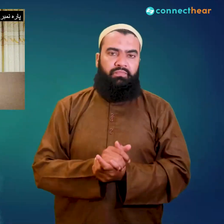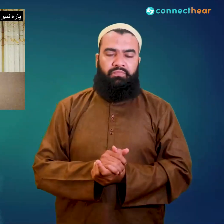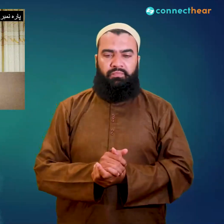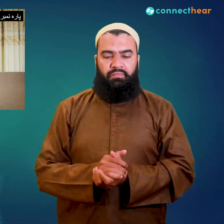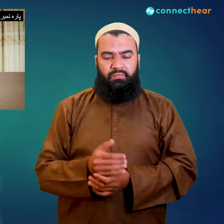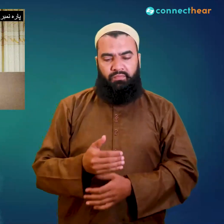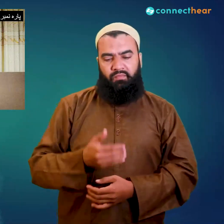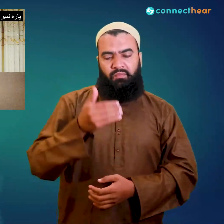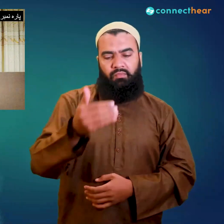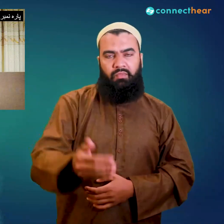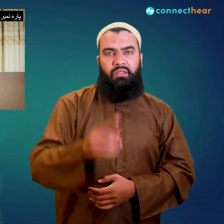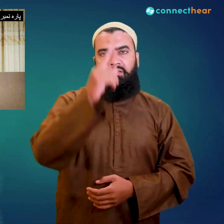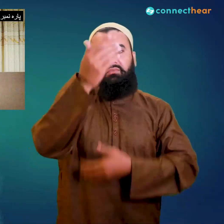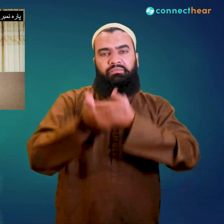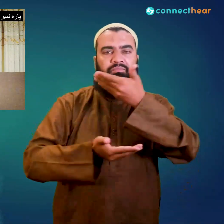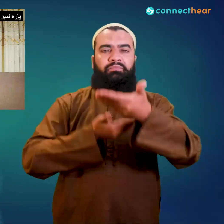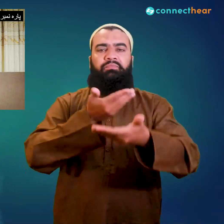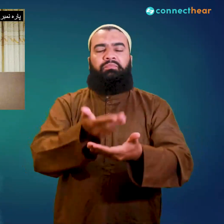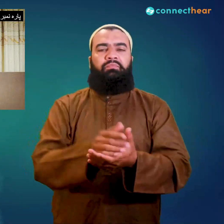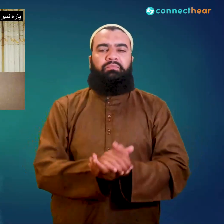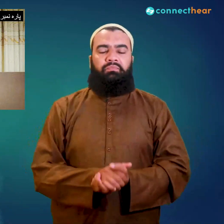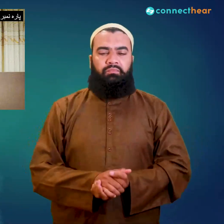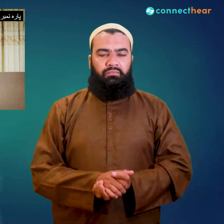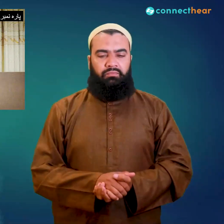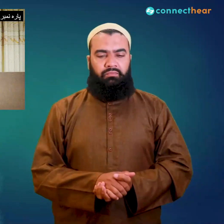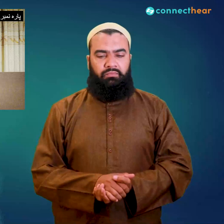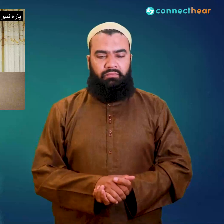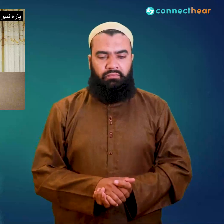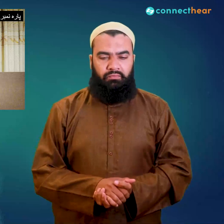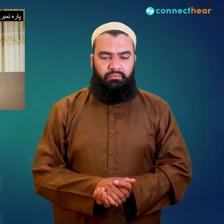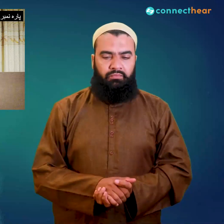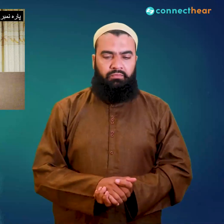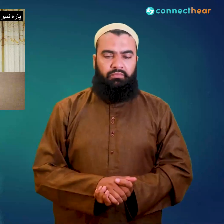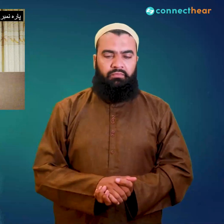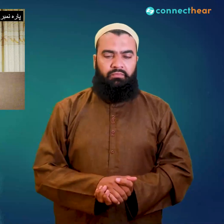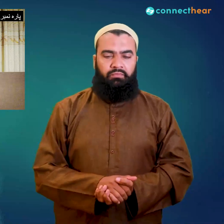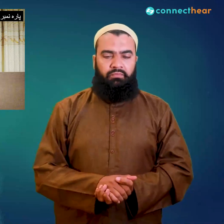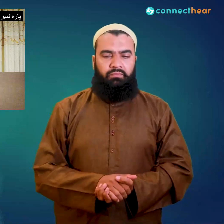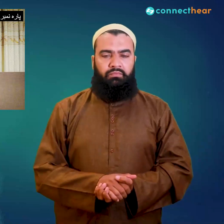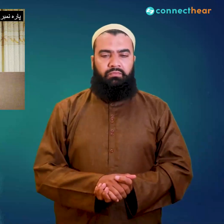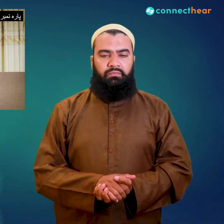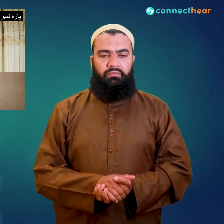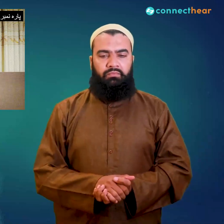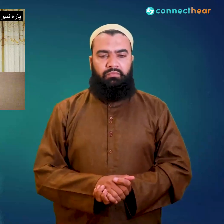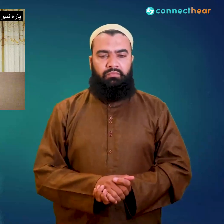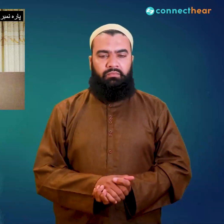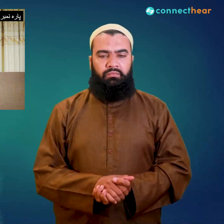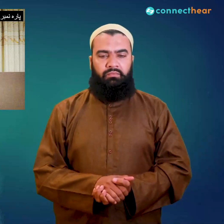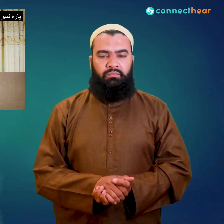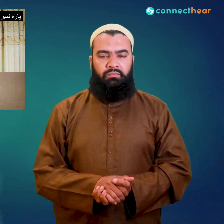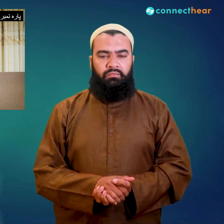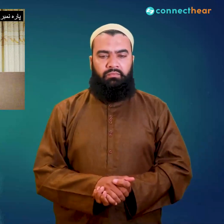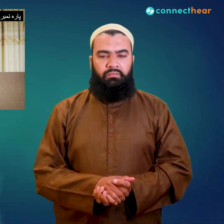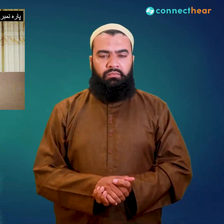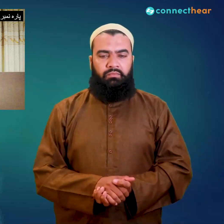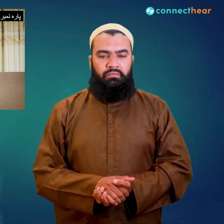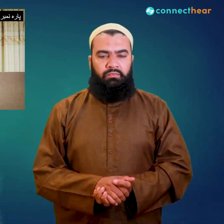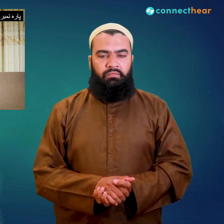رکوع 12 آیت نمبر 40، وَإِمَّا نُرِيَنَّكَ بَعْضَ الَّذِي نَعِدُهُمْ أَوْ